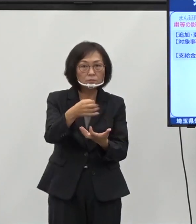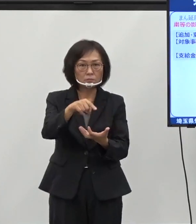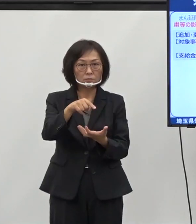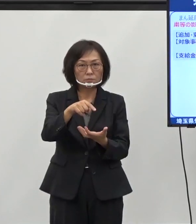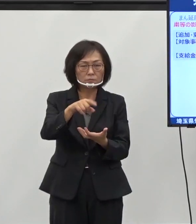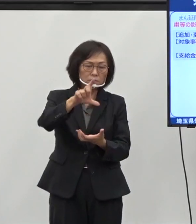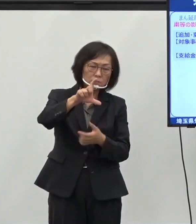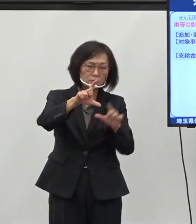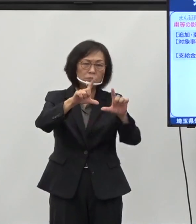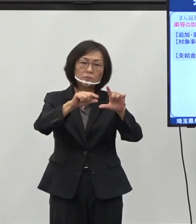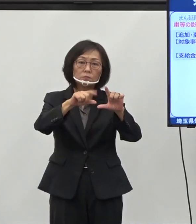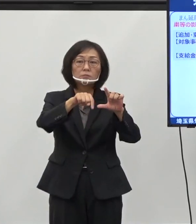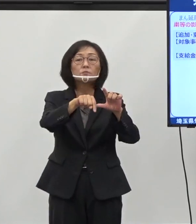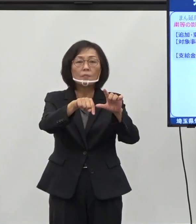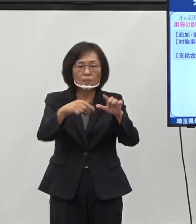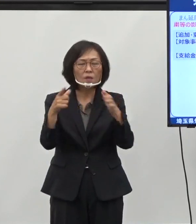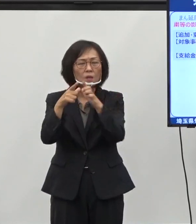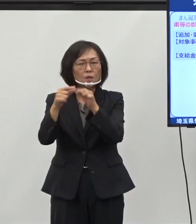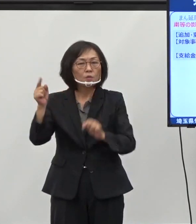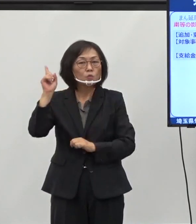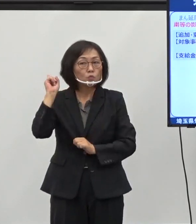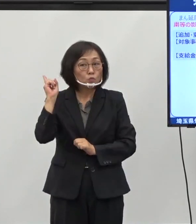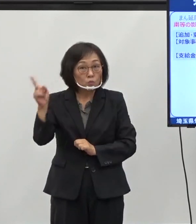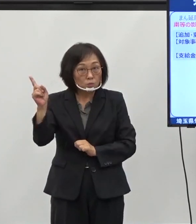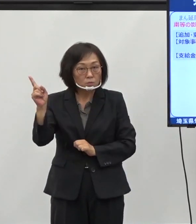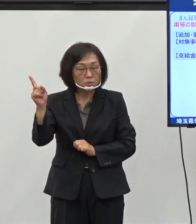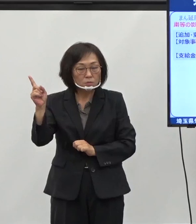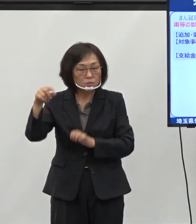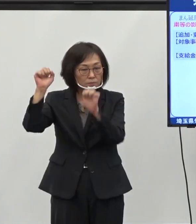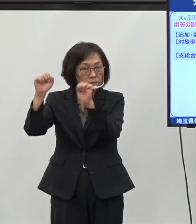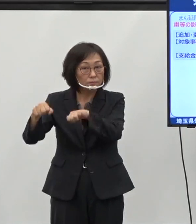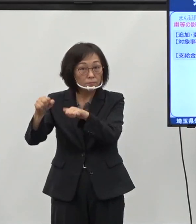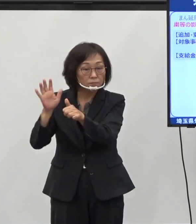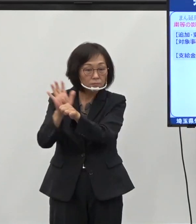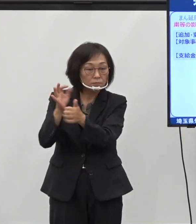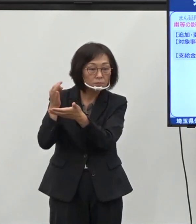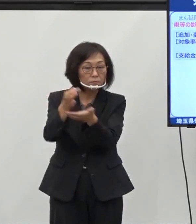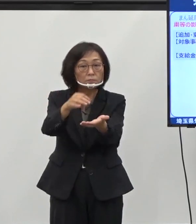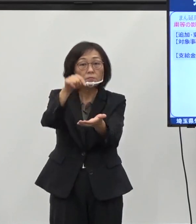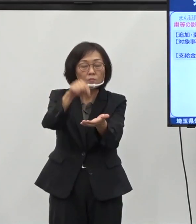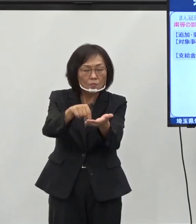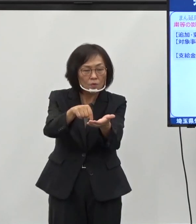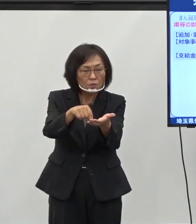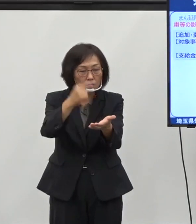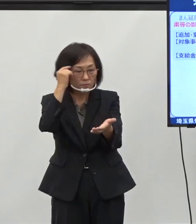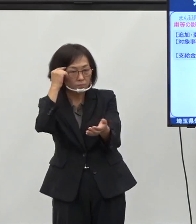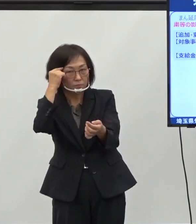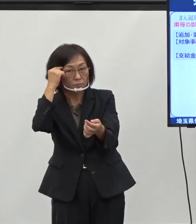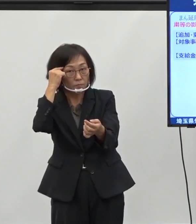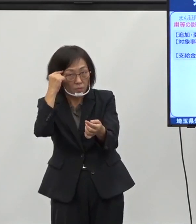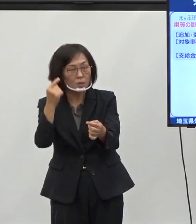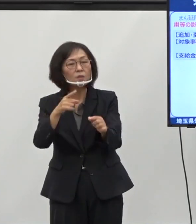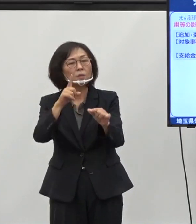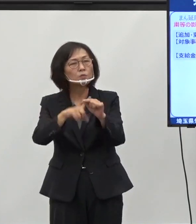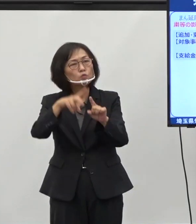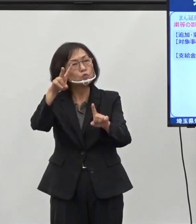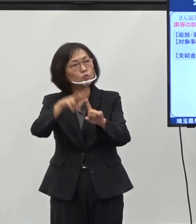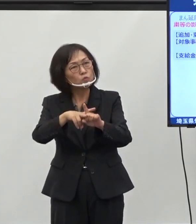国の月次支援金の資金額を支給額を控除し、中小法人